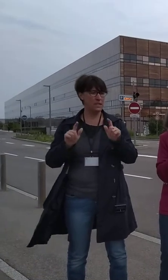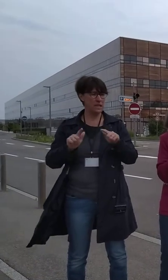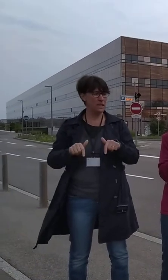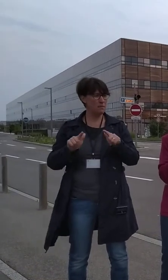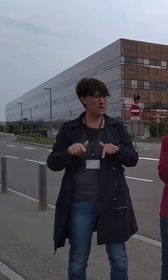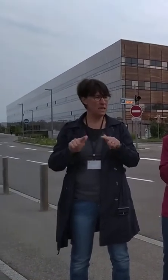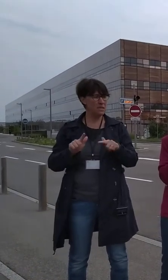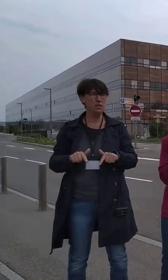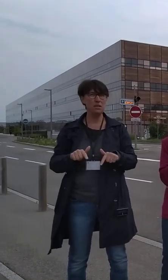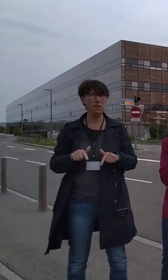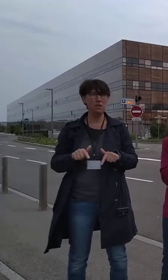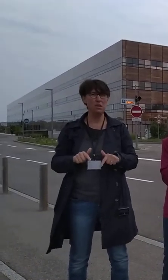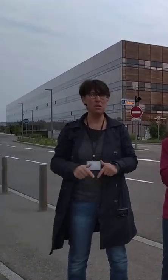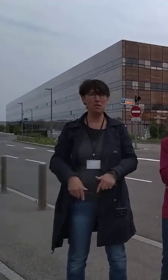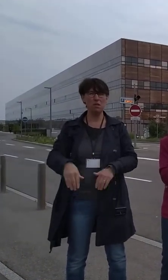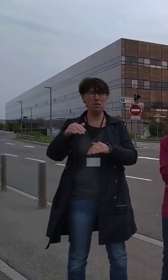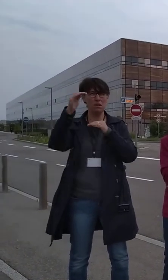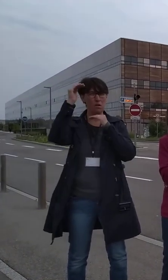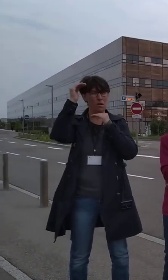vous êtes